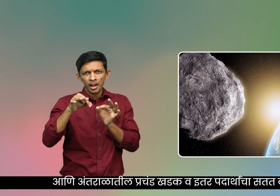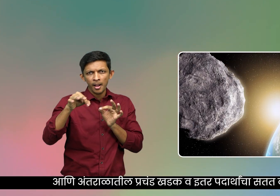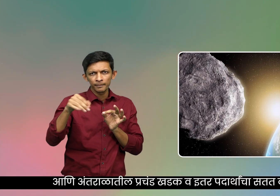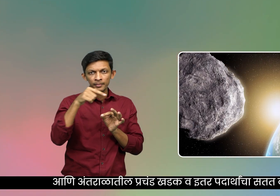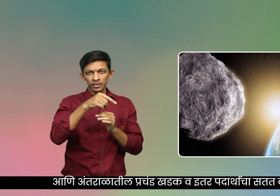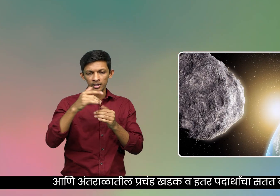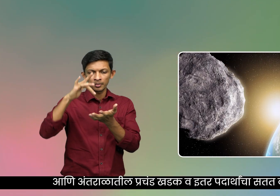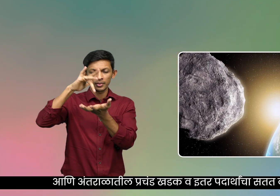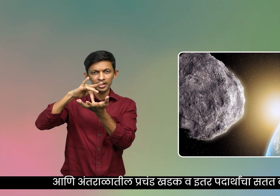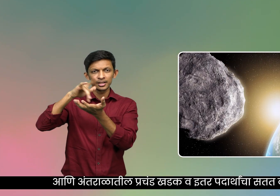असे.